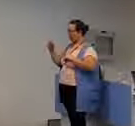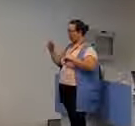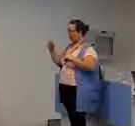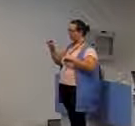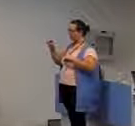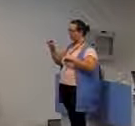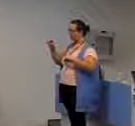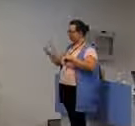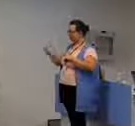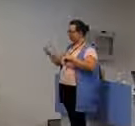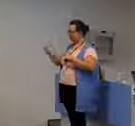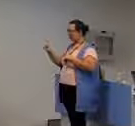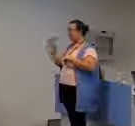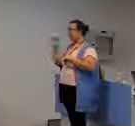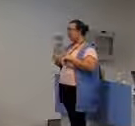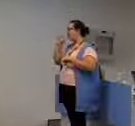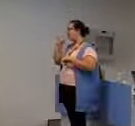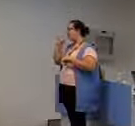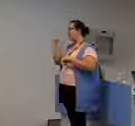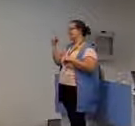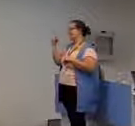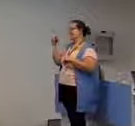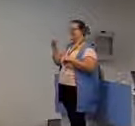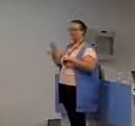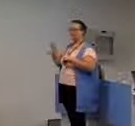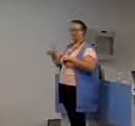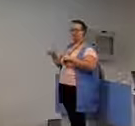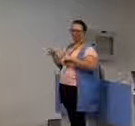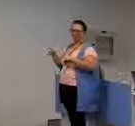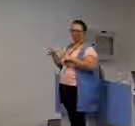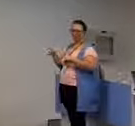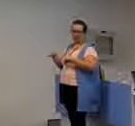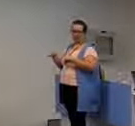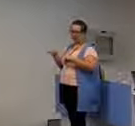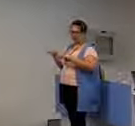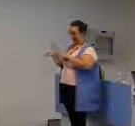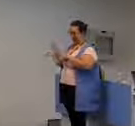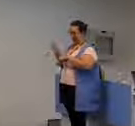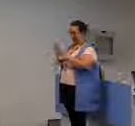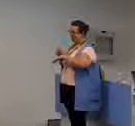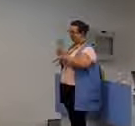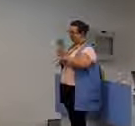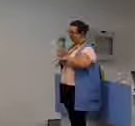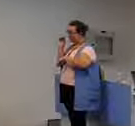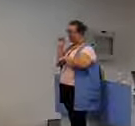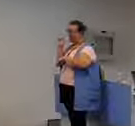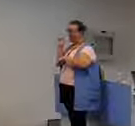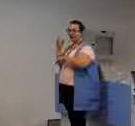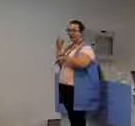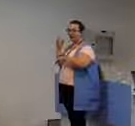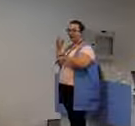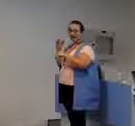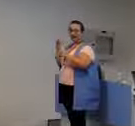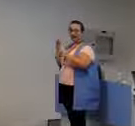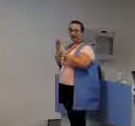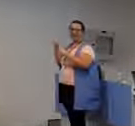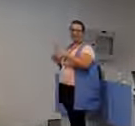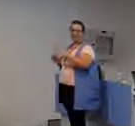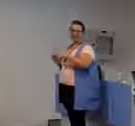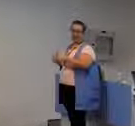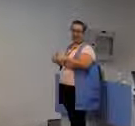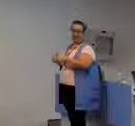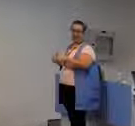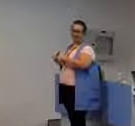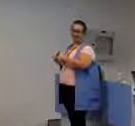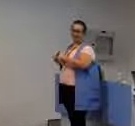com menos. Eu tenho que ser capaz, a minha mão de obra vai ser mais cara, eu vou trabalhar com uma mão de obra mais qualificada. Então, eu preciso que